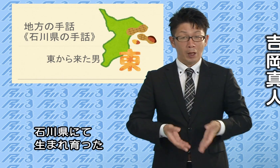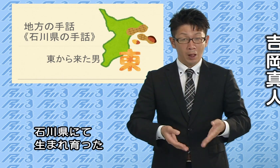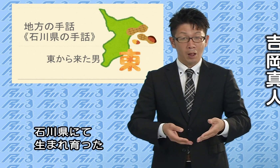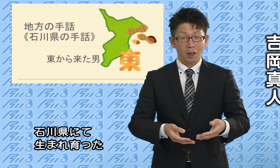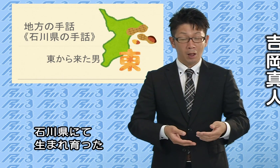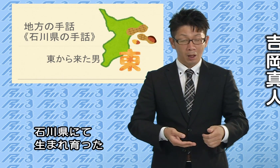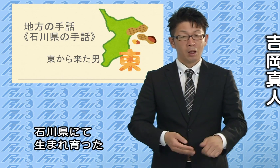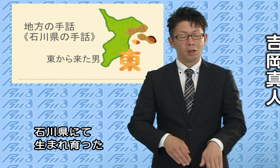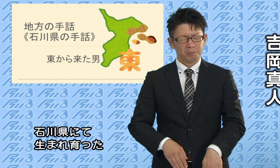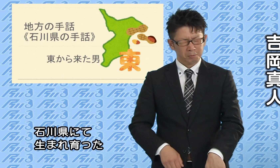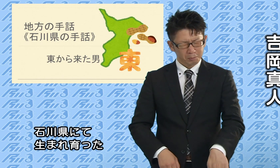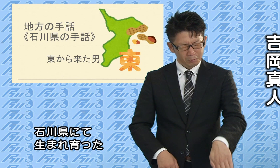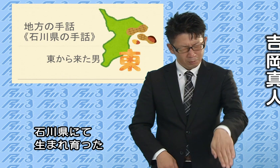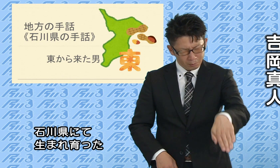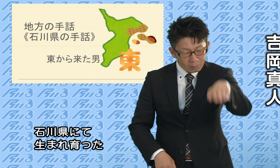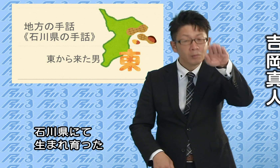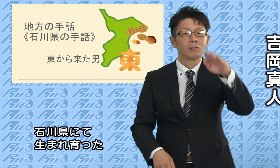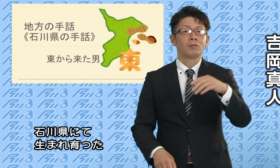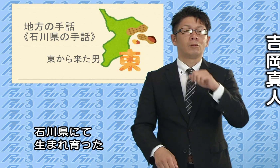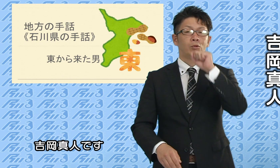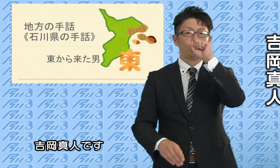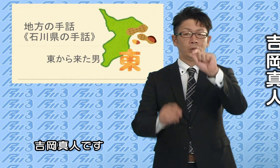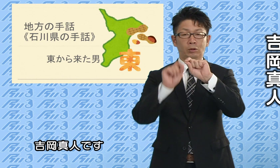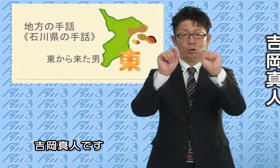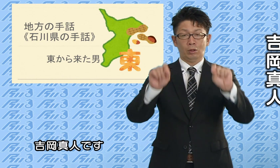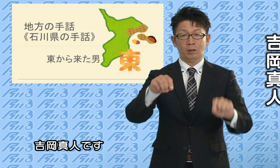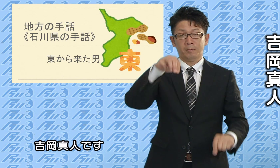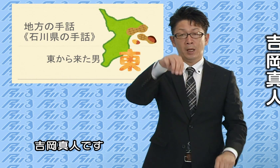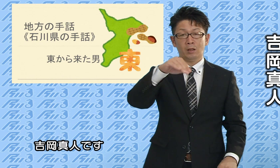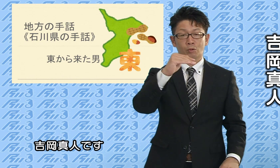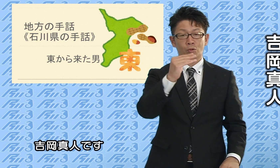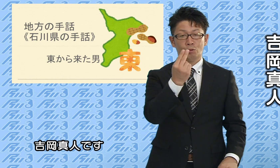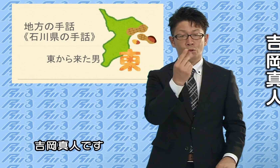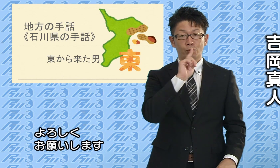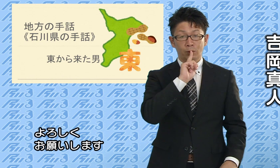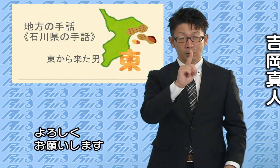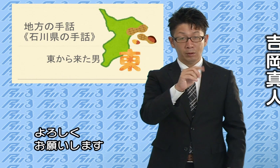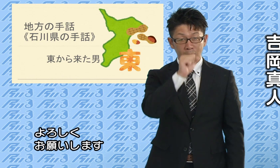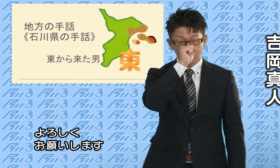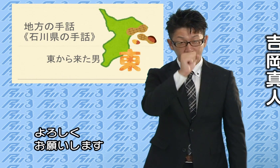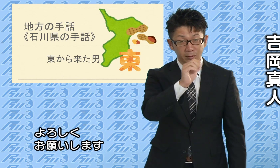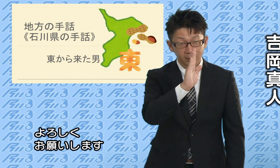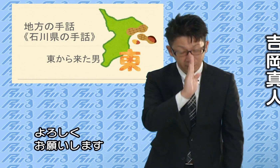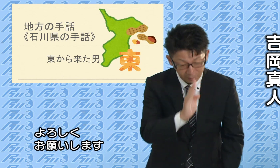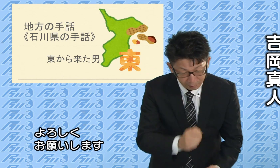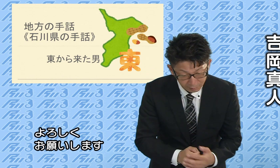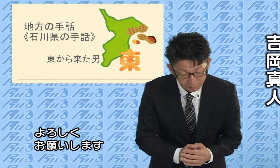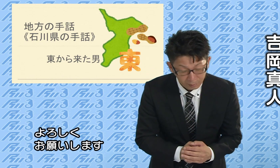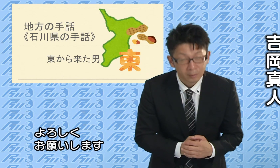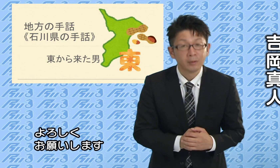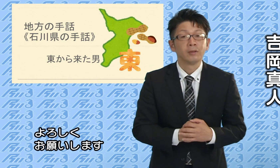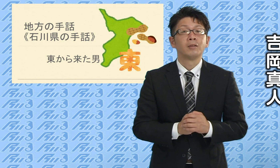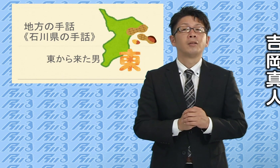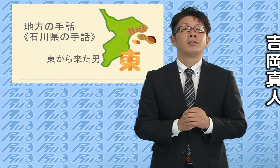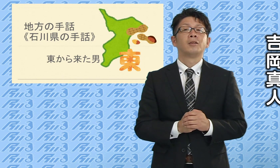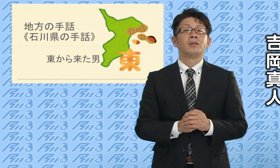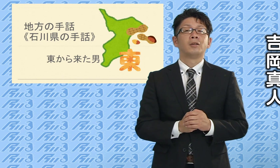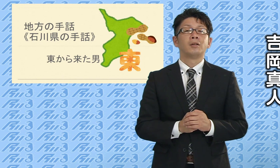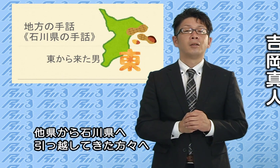石川県で生まれ育ちました吉岡誠です。よろしくお願いします